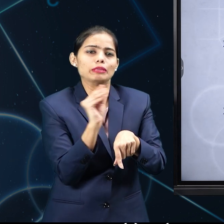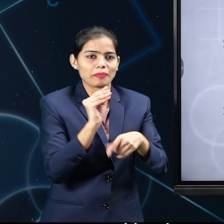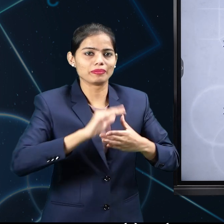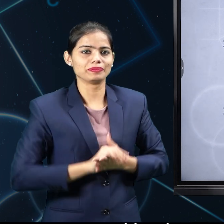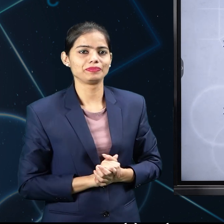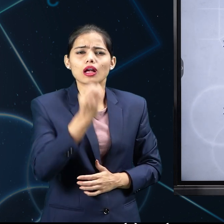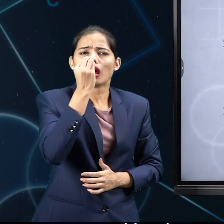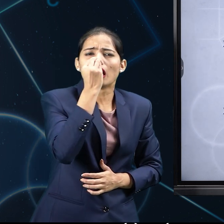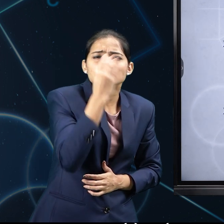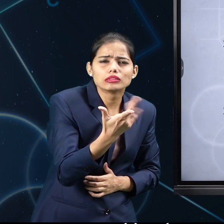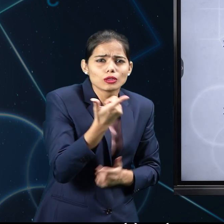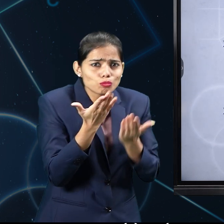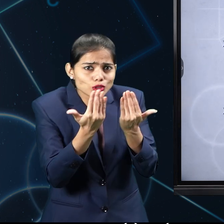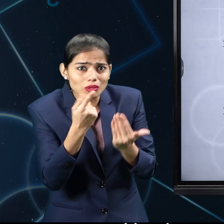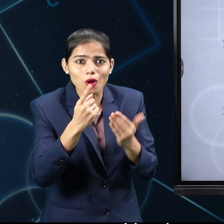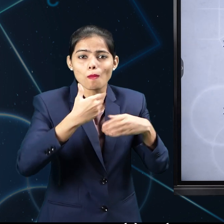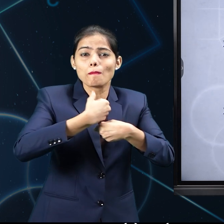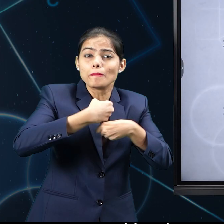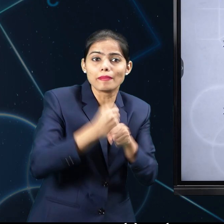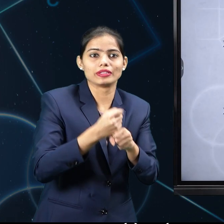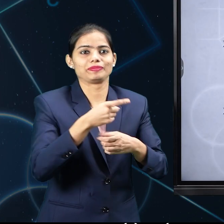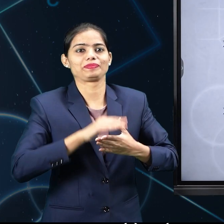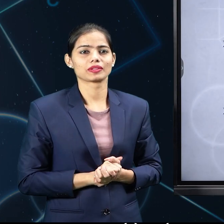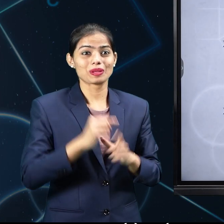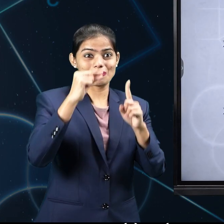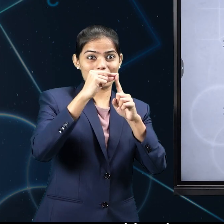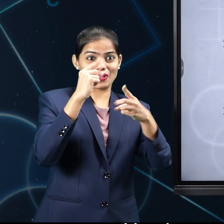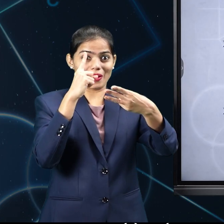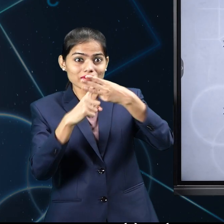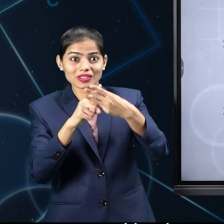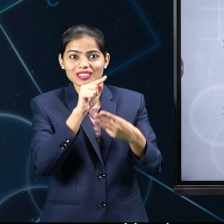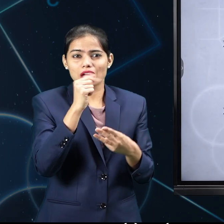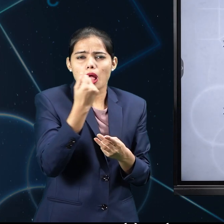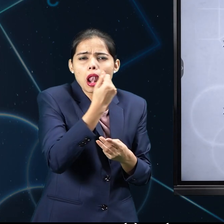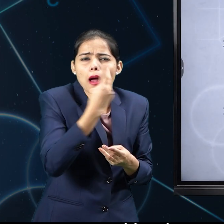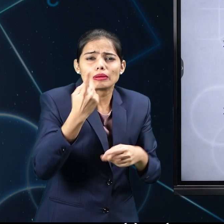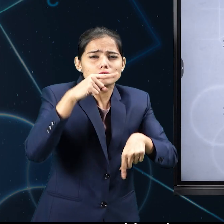घडण्याच्या वेळाची संख्या भागिले एकूण प्रयत्नांची संख्या.